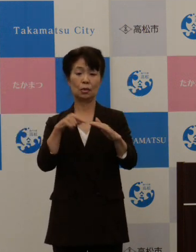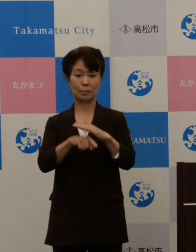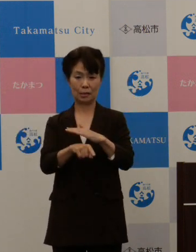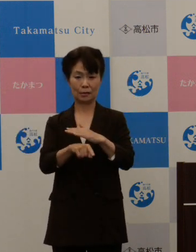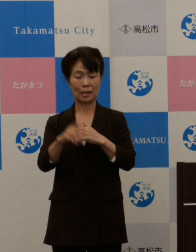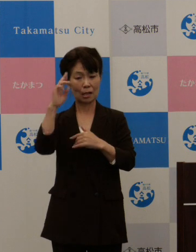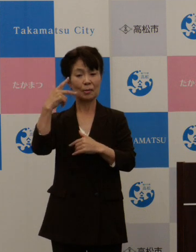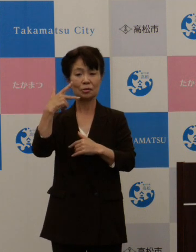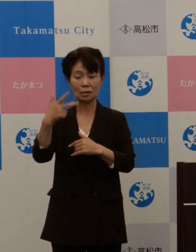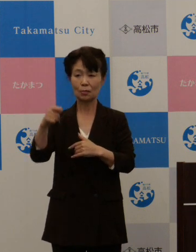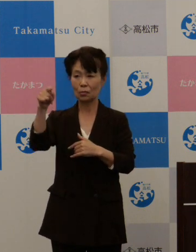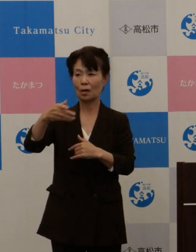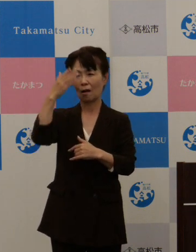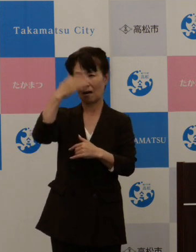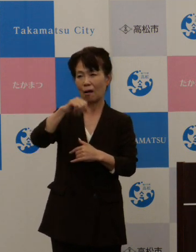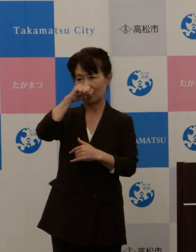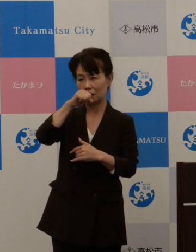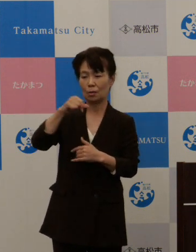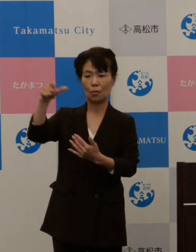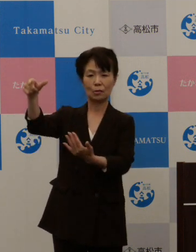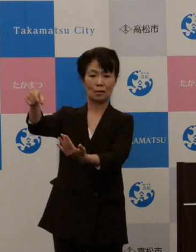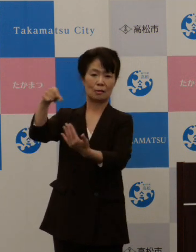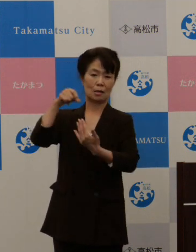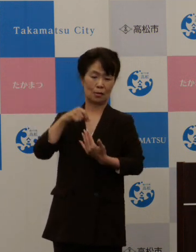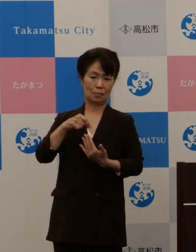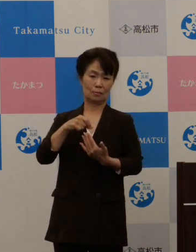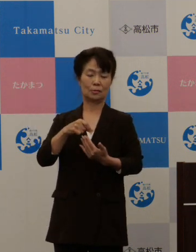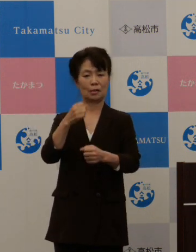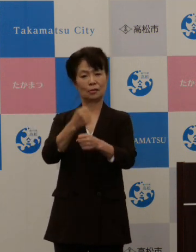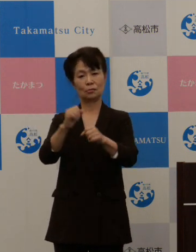、高松市もそれを採用しているというものでございます。